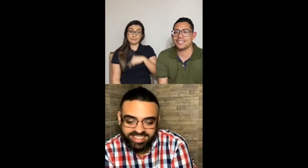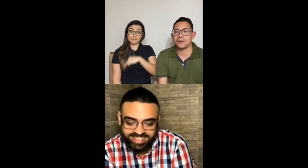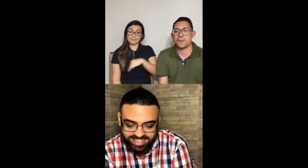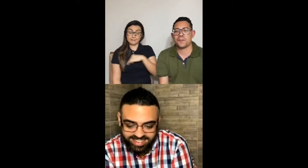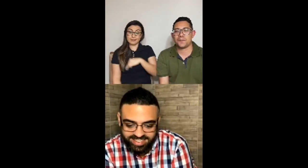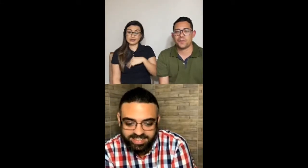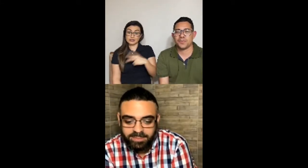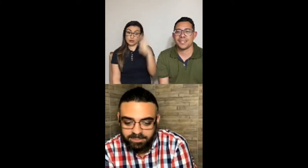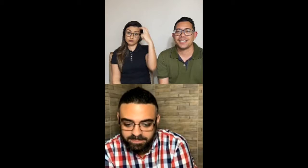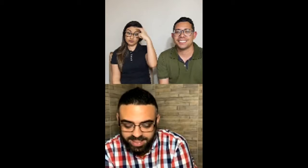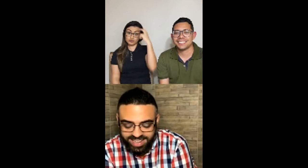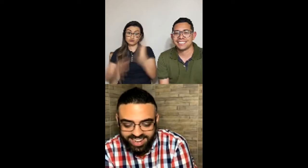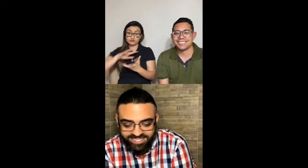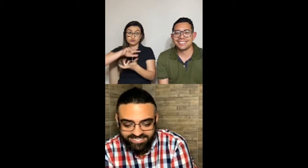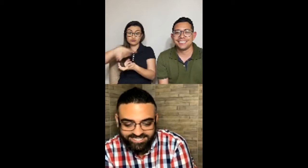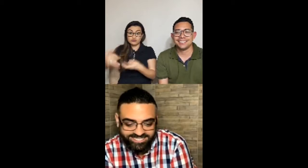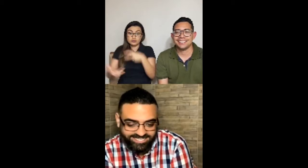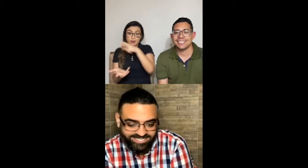né?